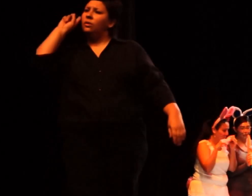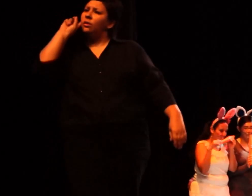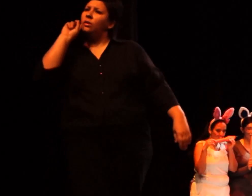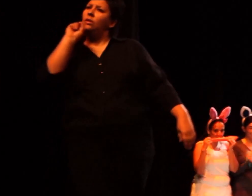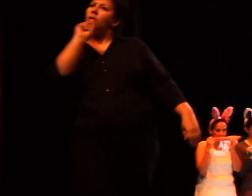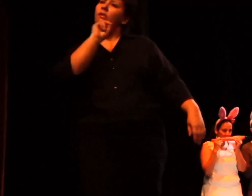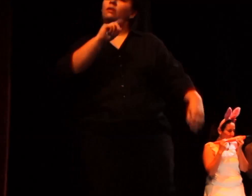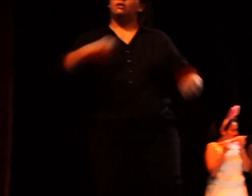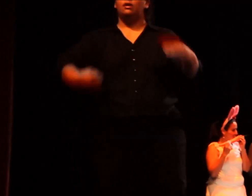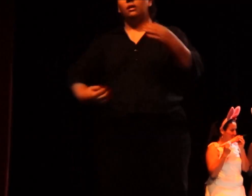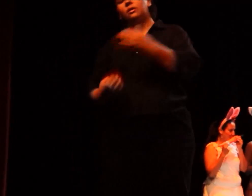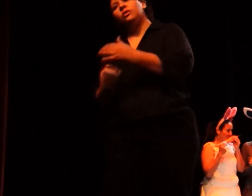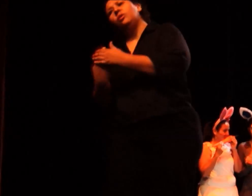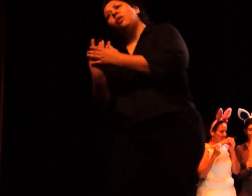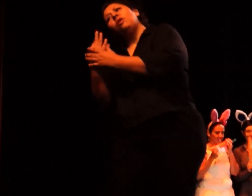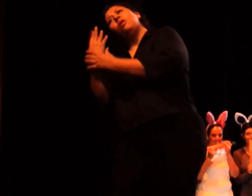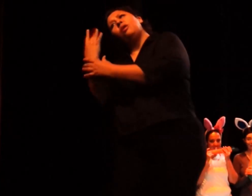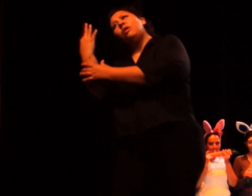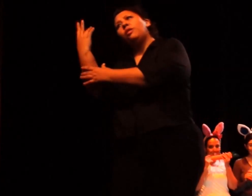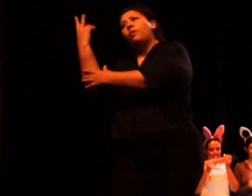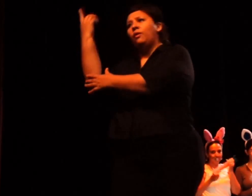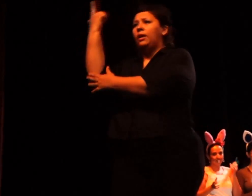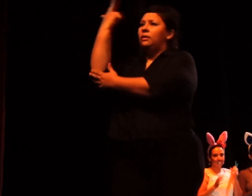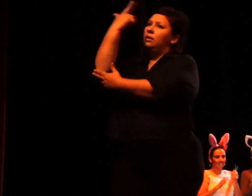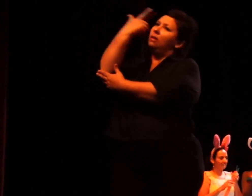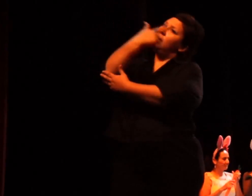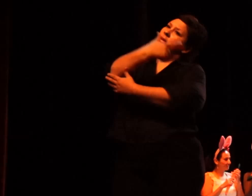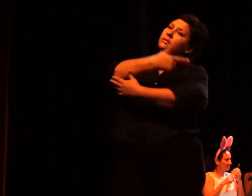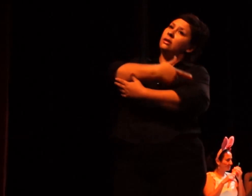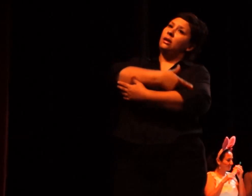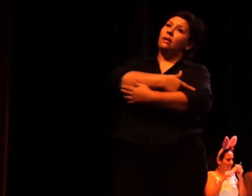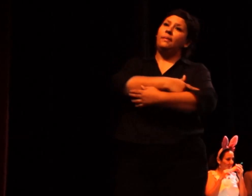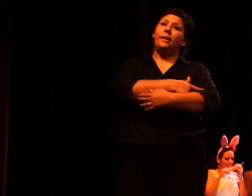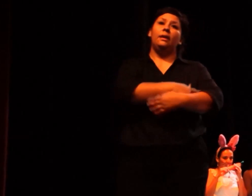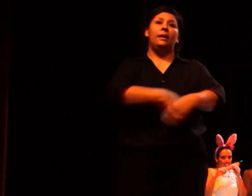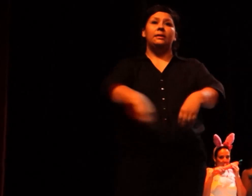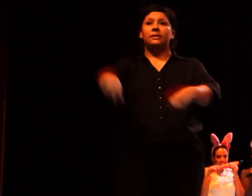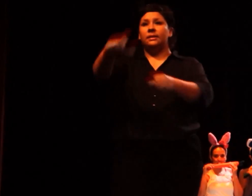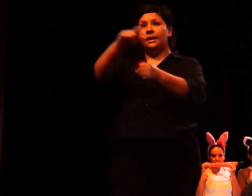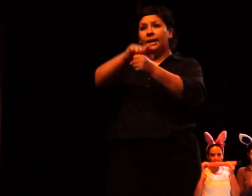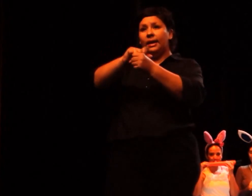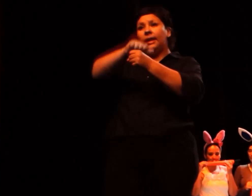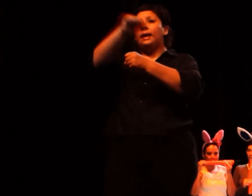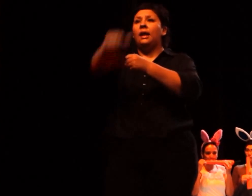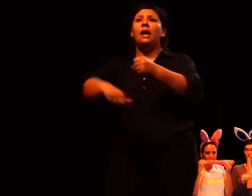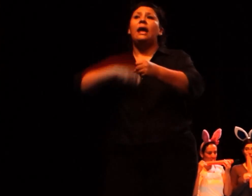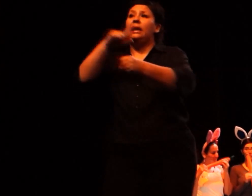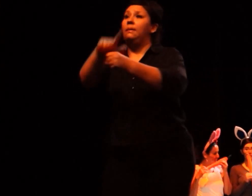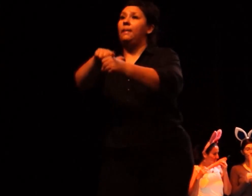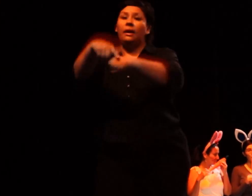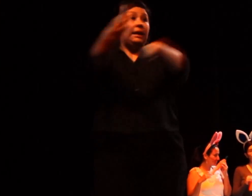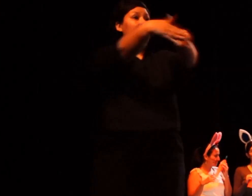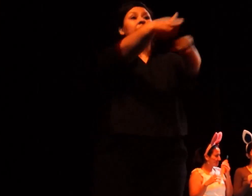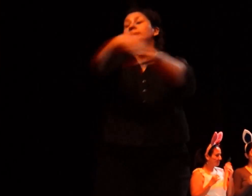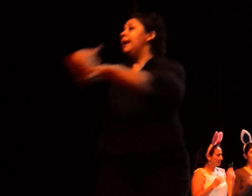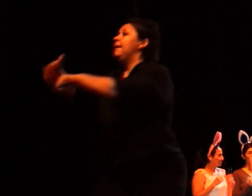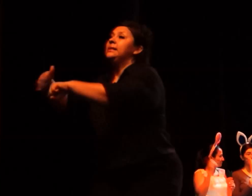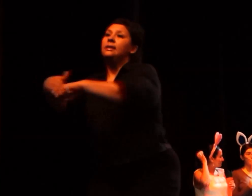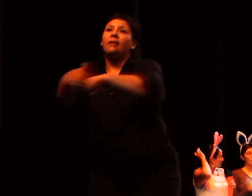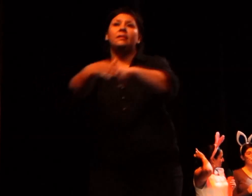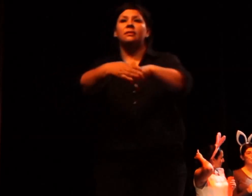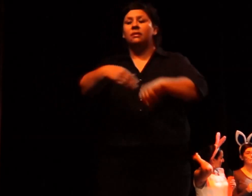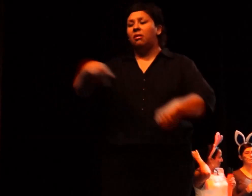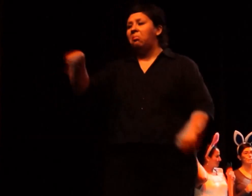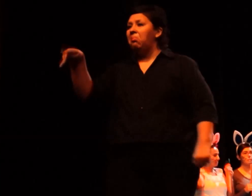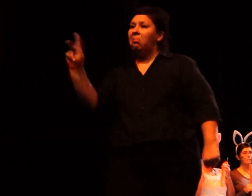Así que el ratón y la ratona corrieron durante todo el día a los corrales en busca de